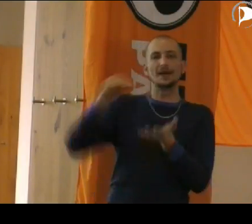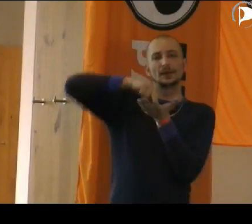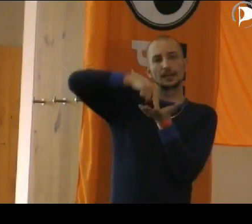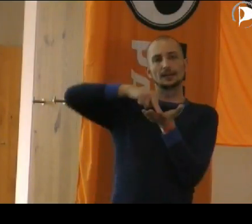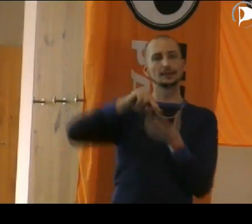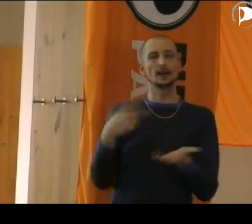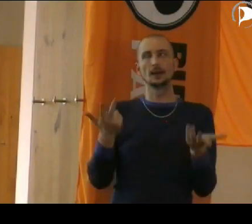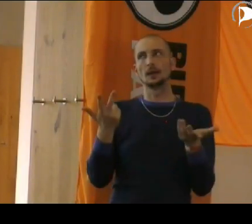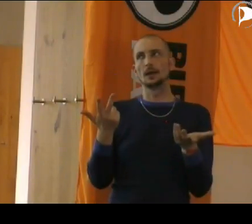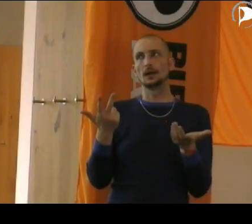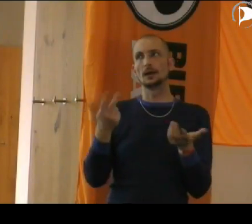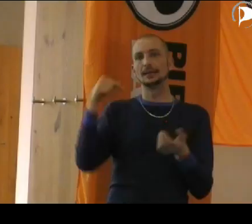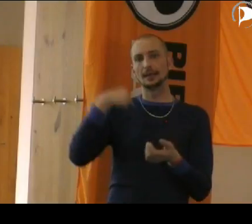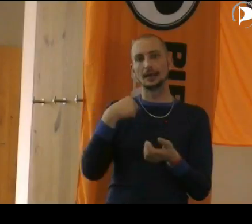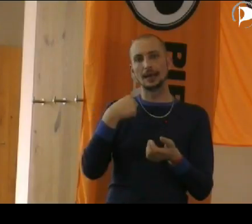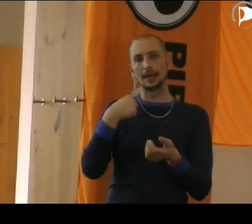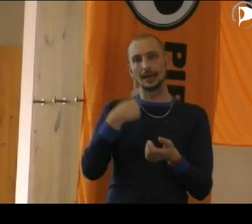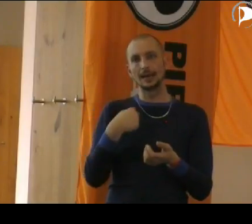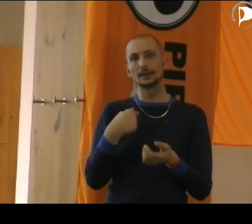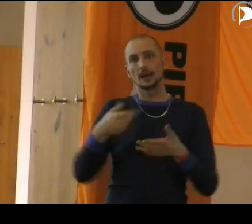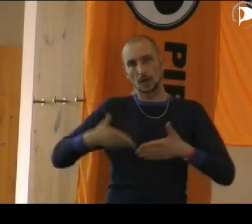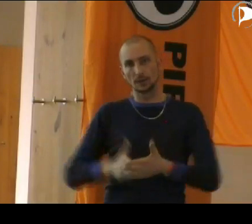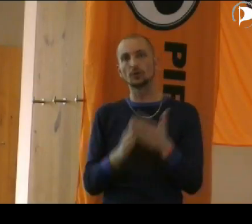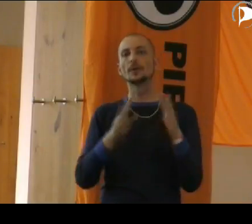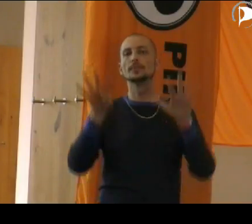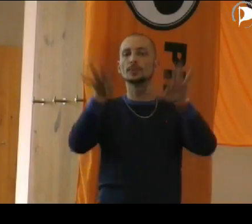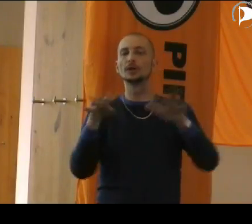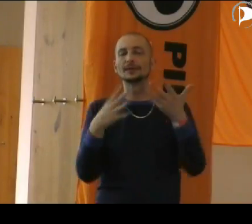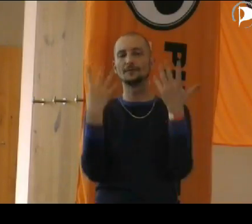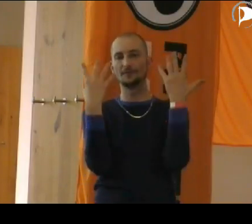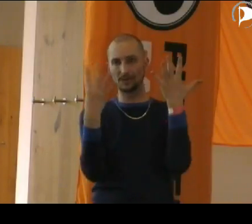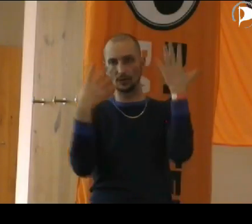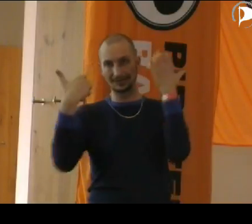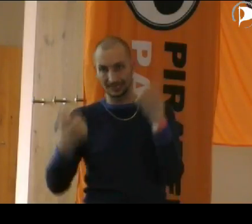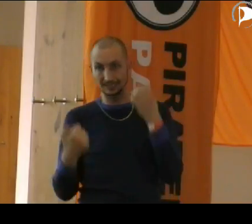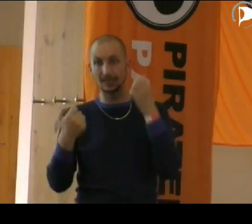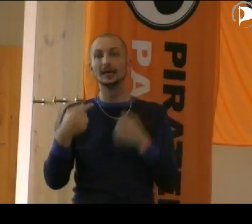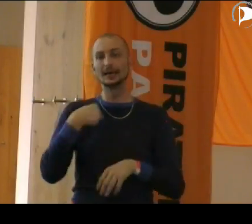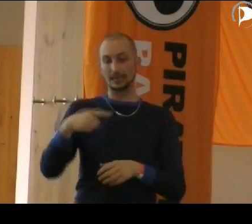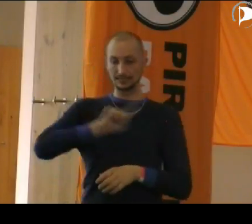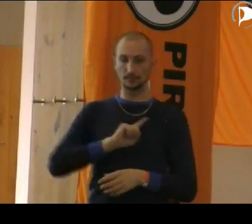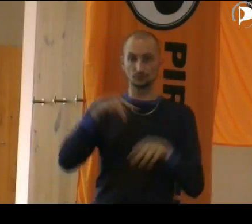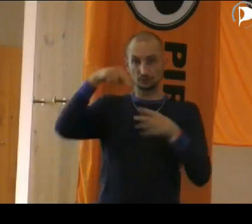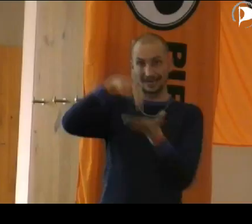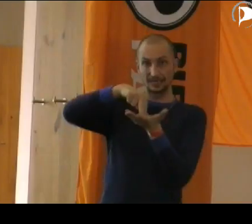kennen ich bin jahrgang 1964 verheiratet haben und bin seit steinige informatikerin